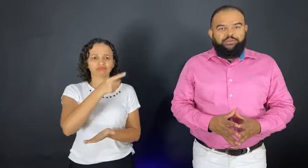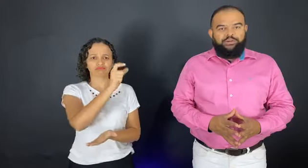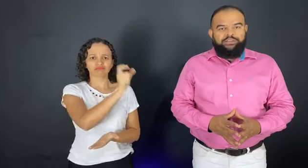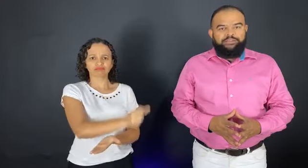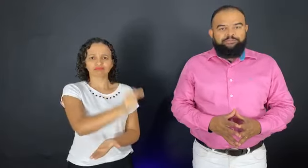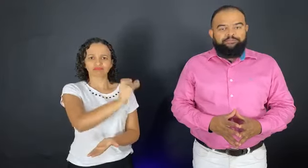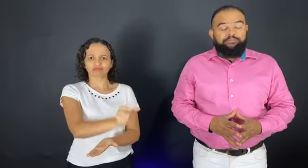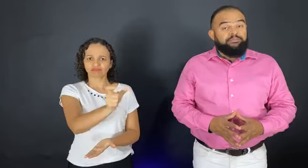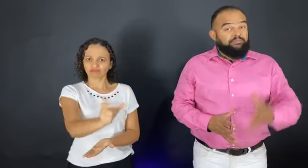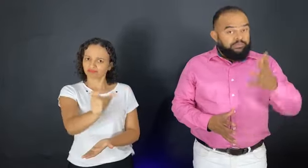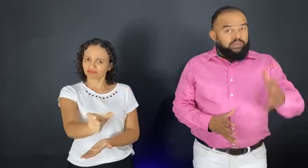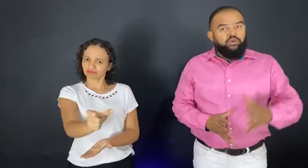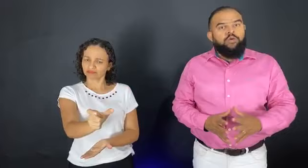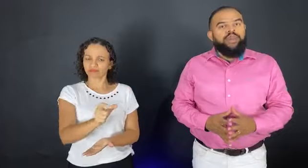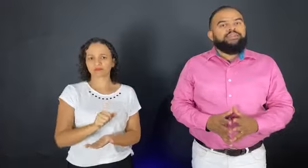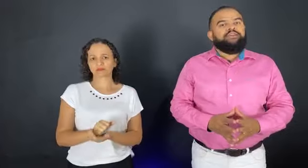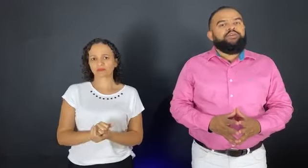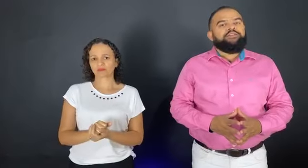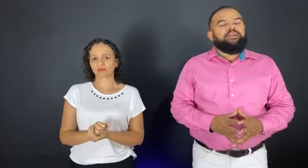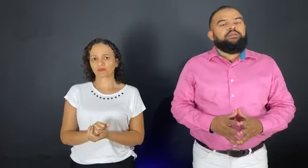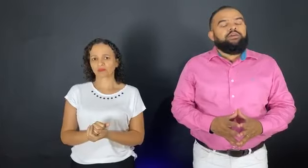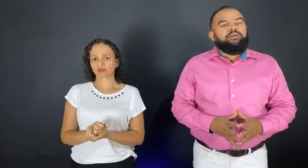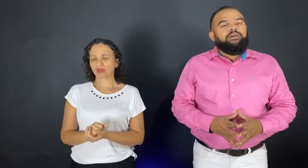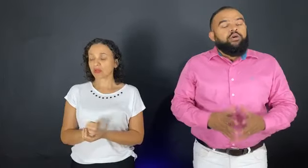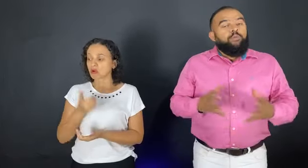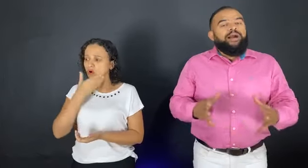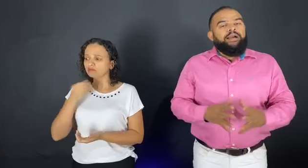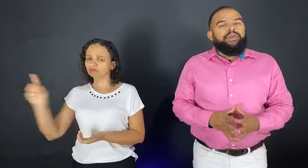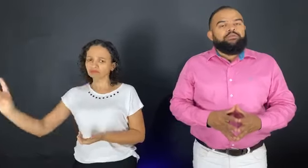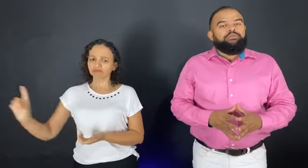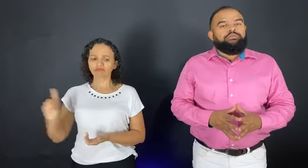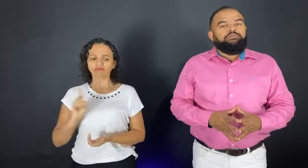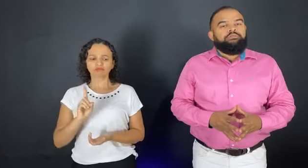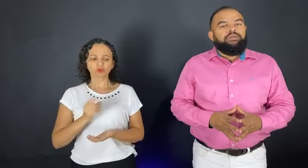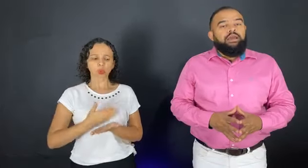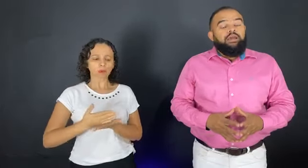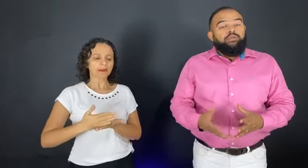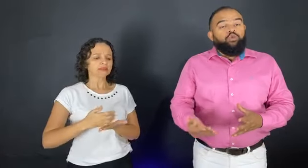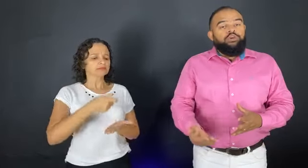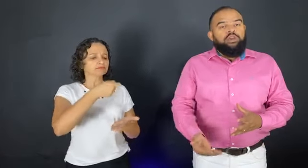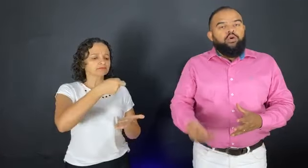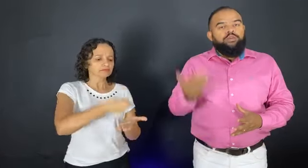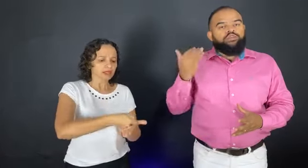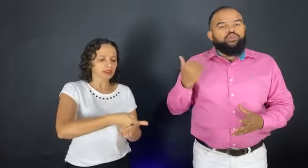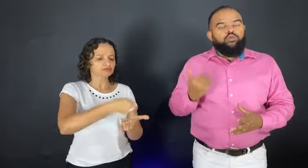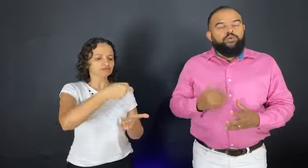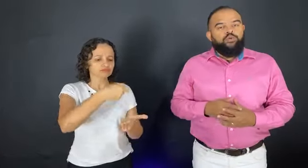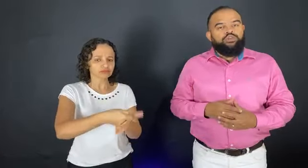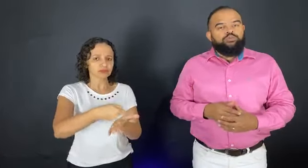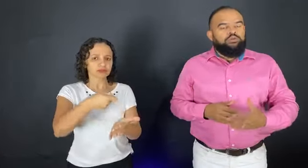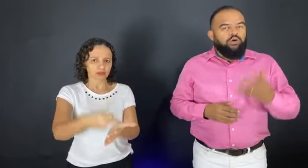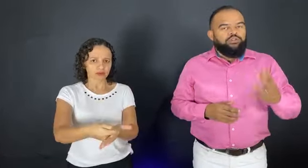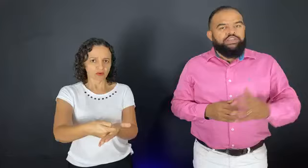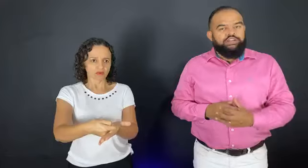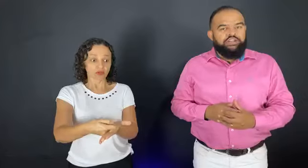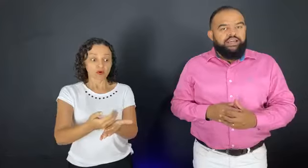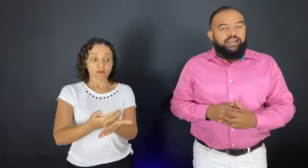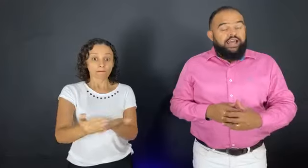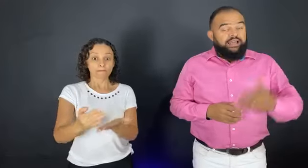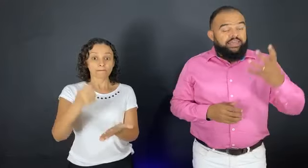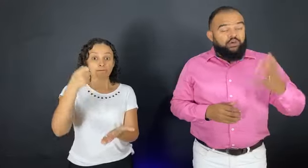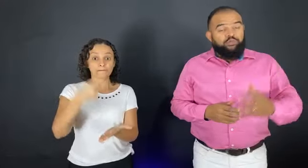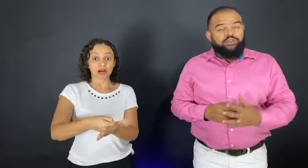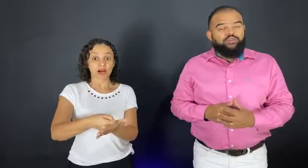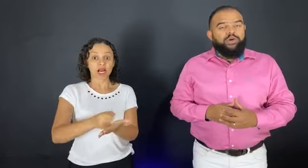daqueles trabalhadores. E começa a fazer o pagamento do que começou por último, ou